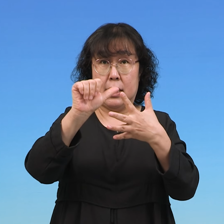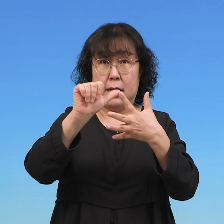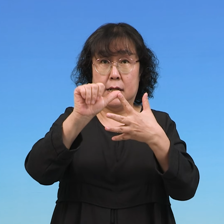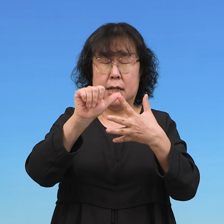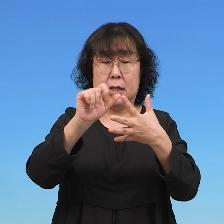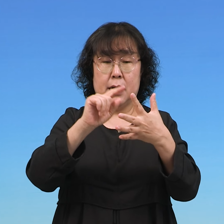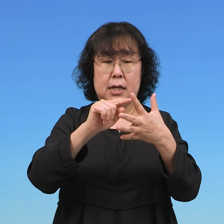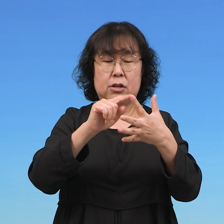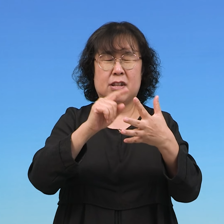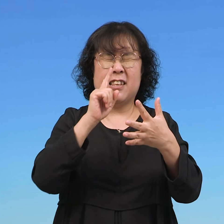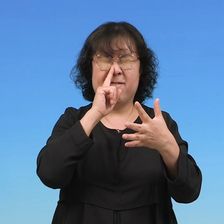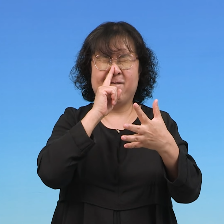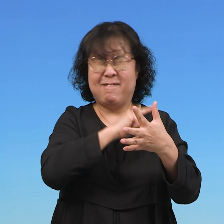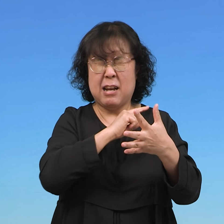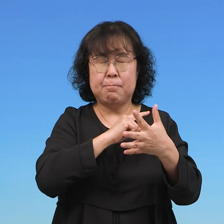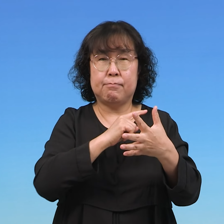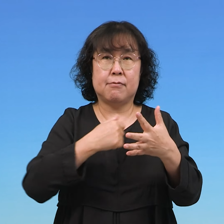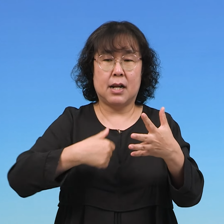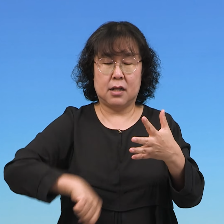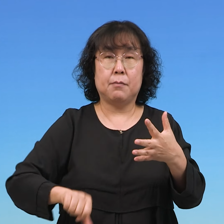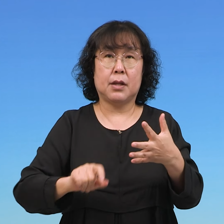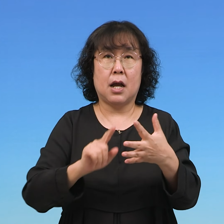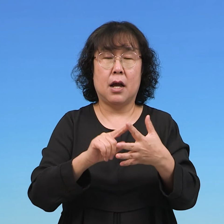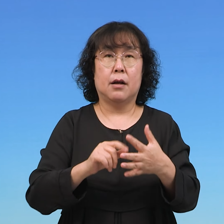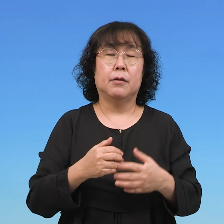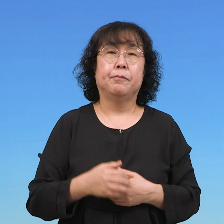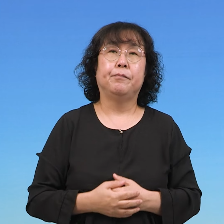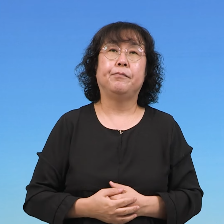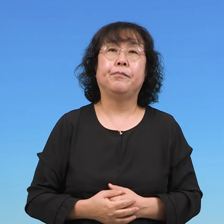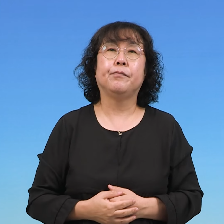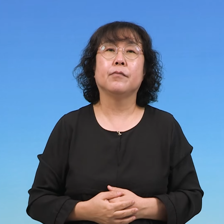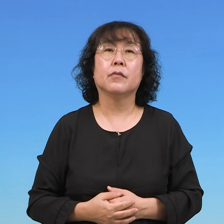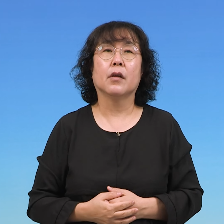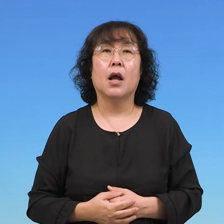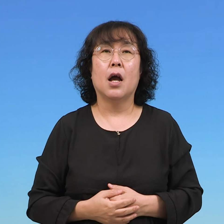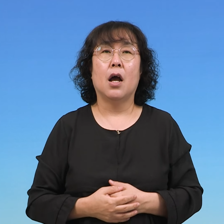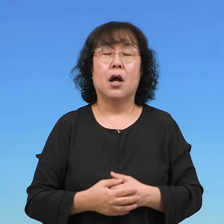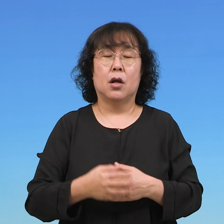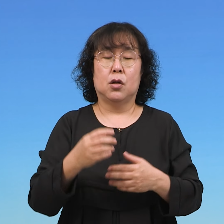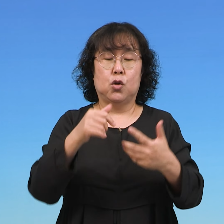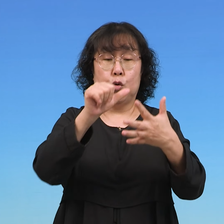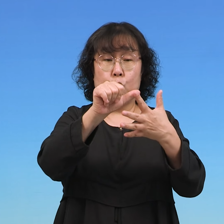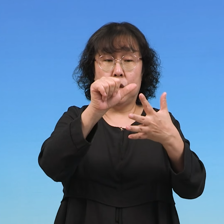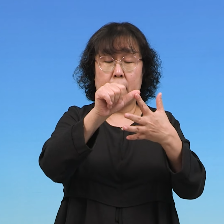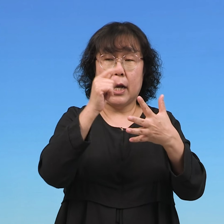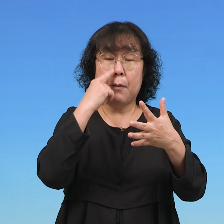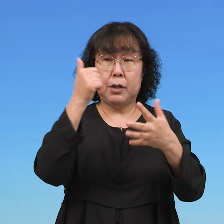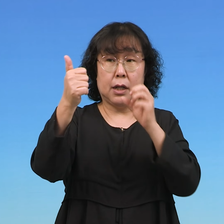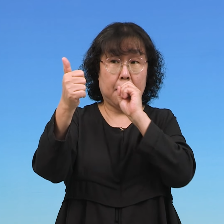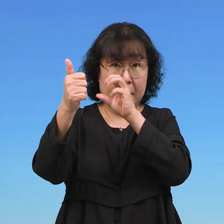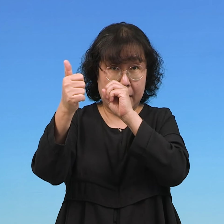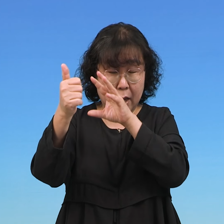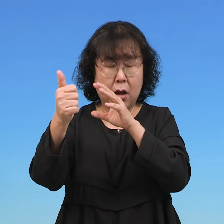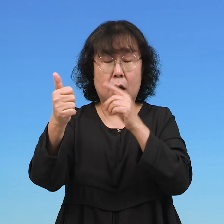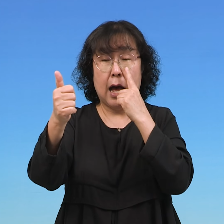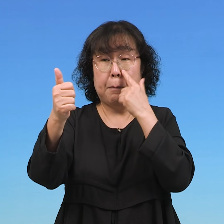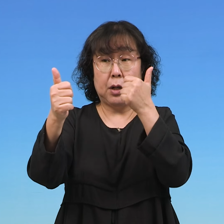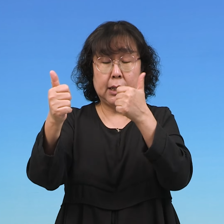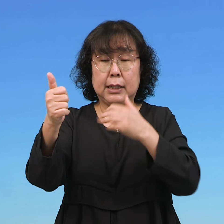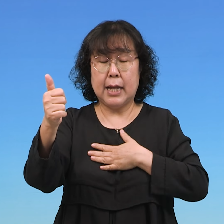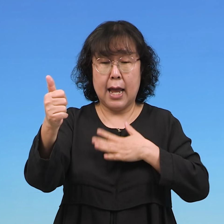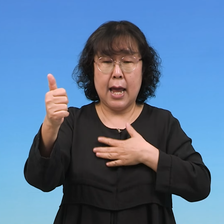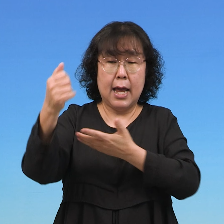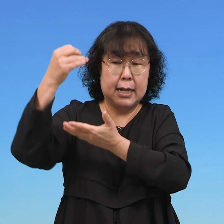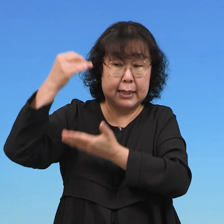둘째 아들이요, 이 정말 이 페류나 같은 아들이에요. 누가복음 15장 12절, 그 둘째가 아버지에게 말하되